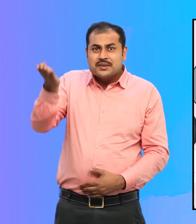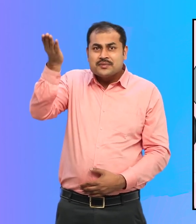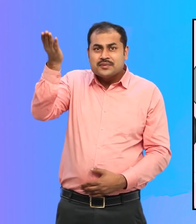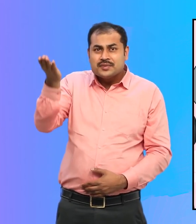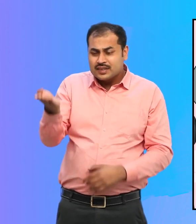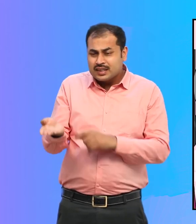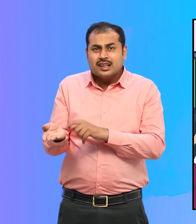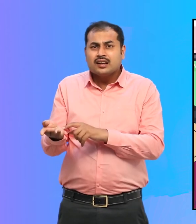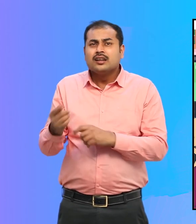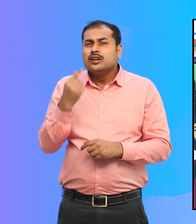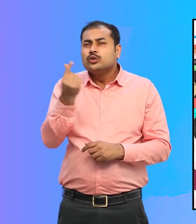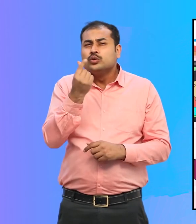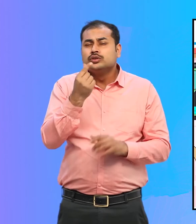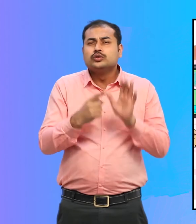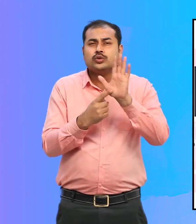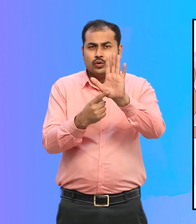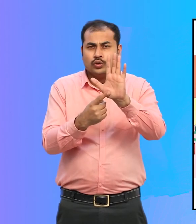हैं अजय को